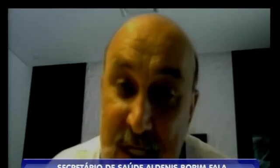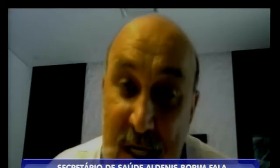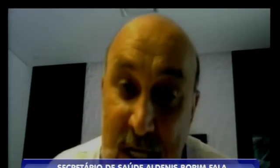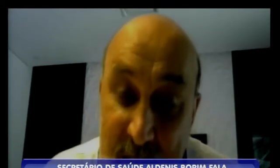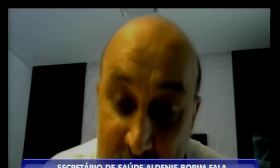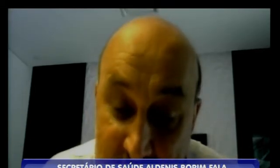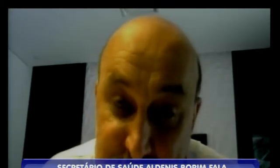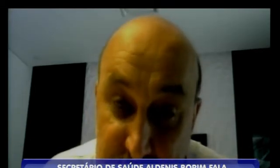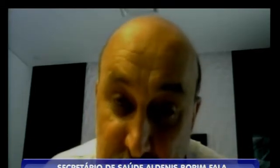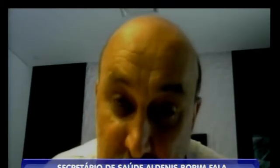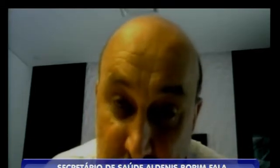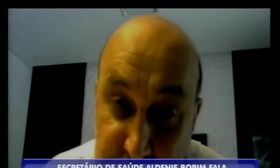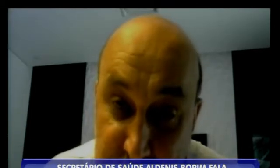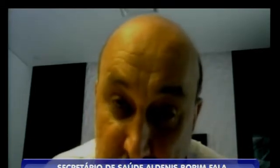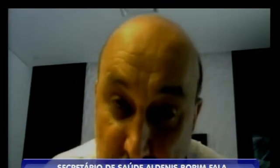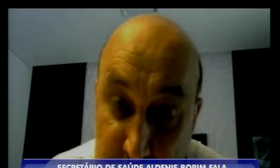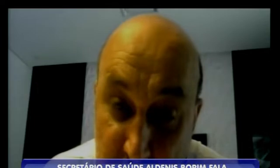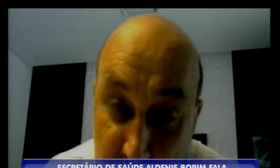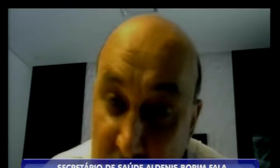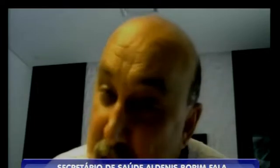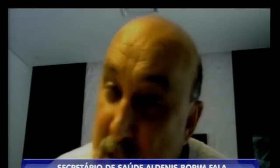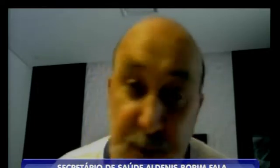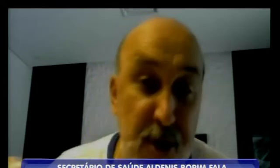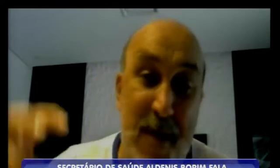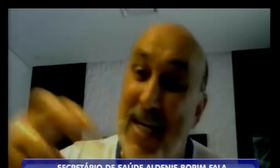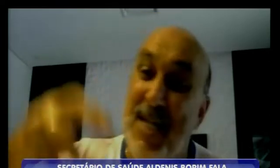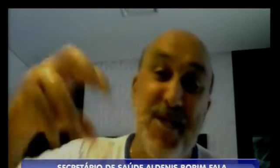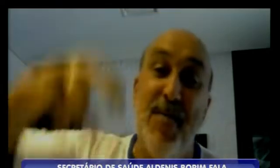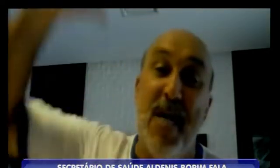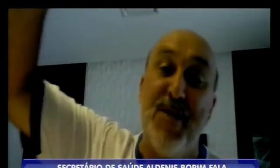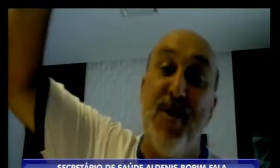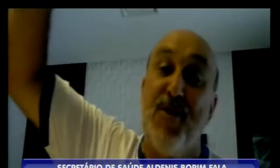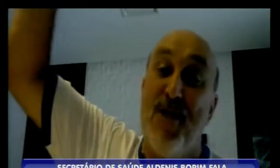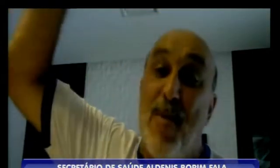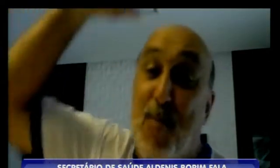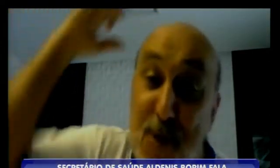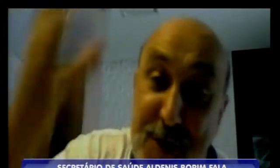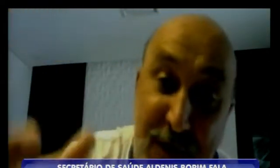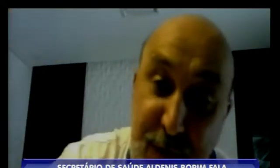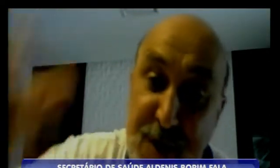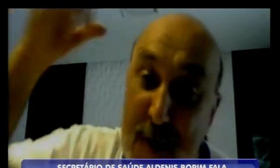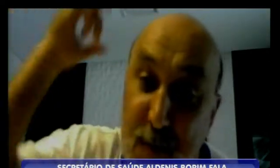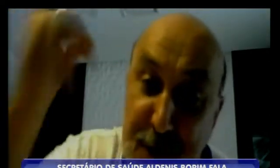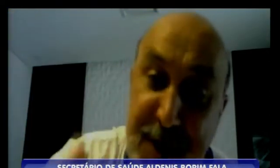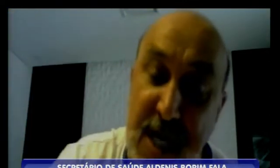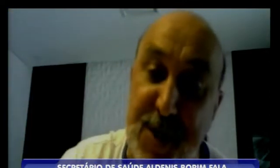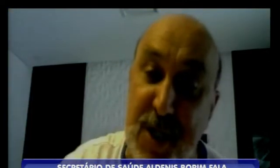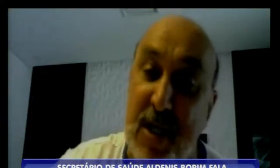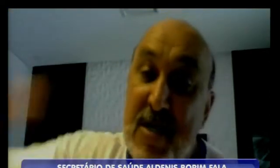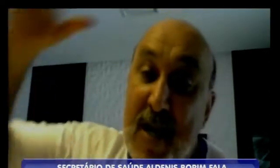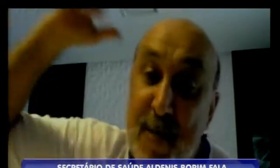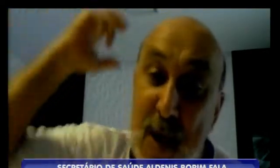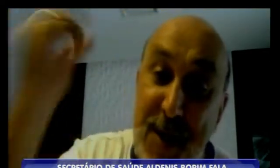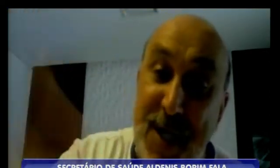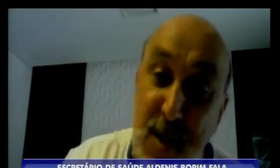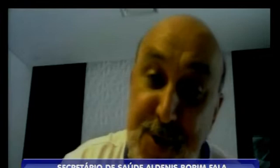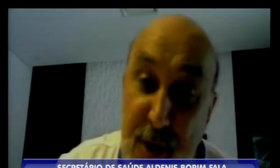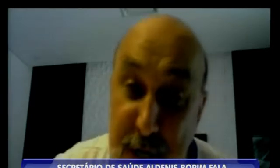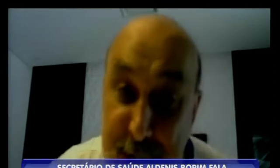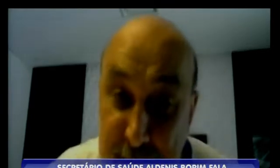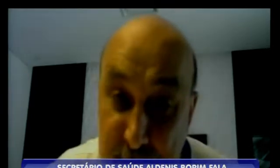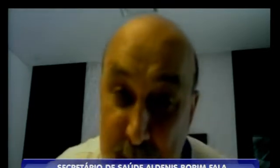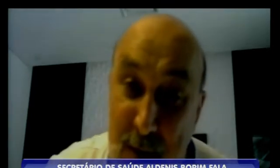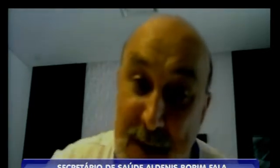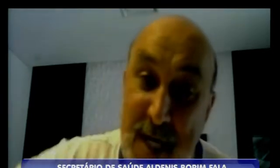né? Com a graça de Deus agora você se recuperou. Eu torço para cada dia mais, Deus te dá muita força, muita energia para aguentar não